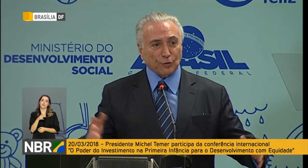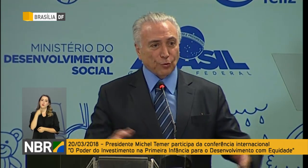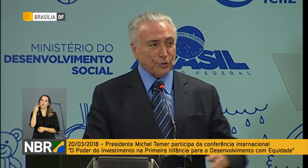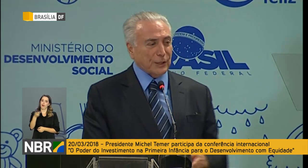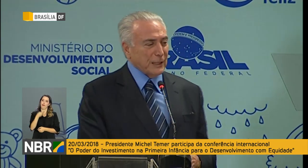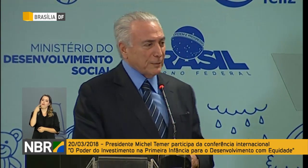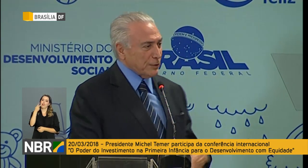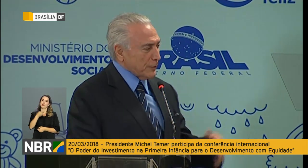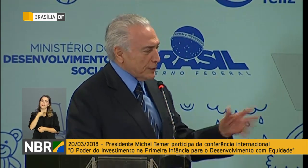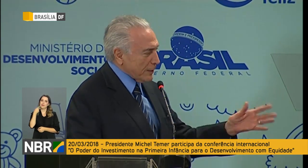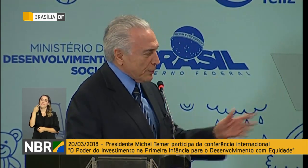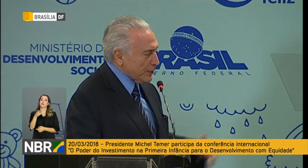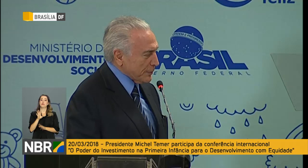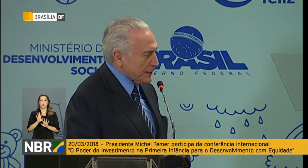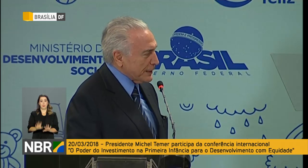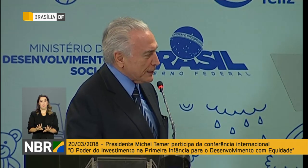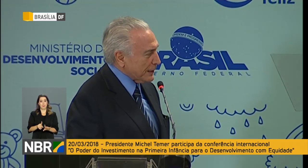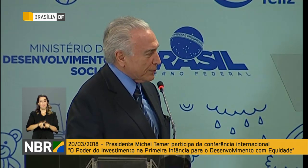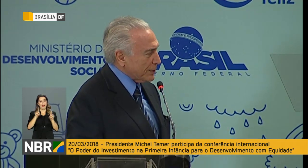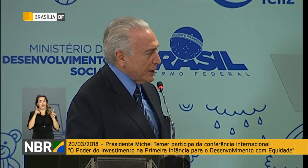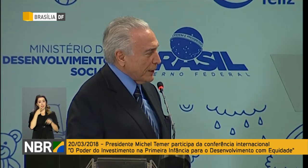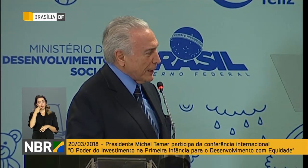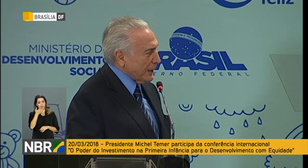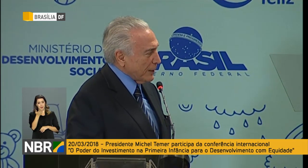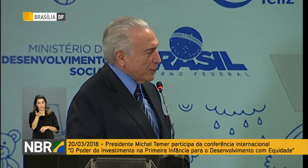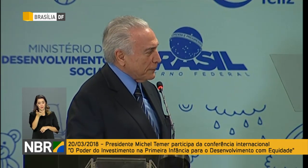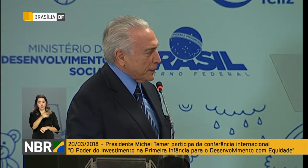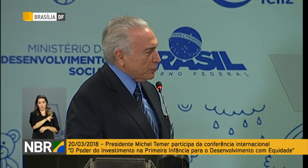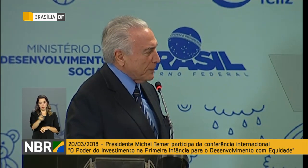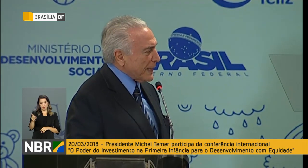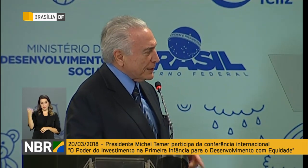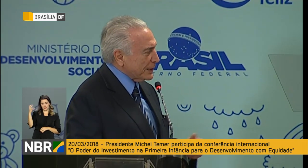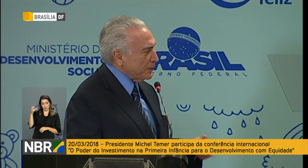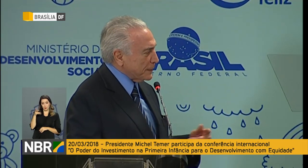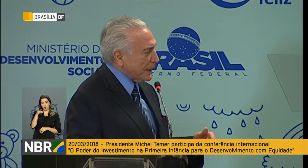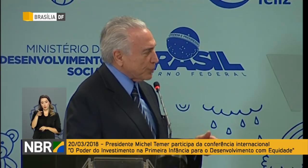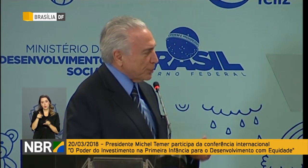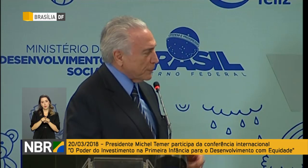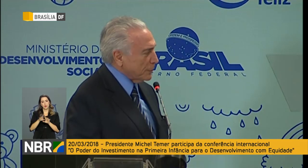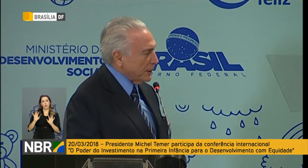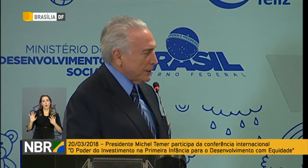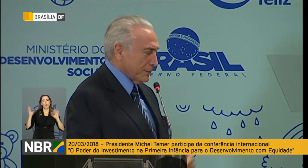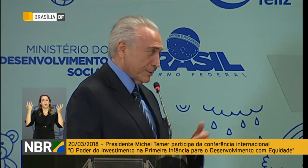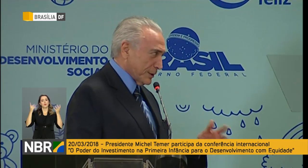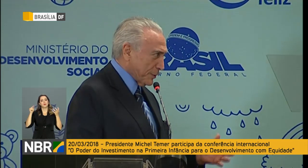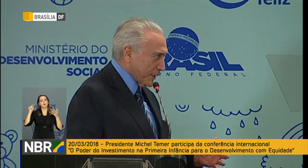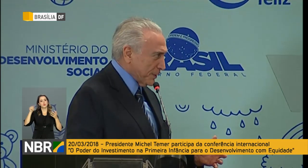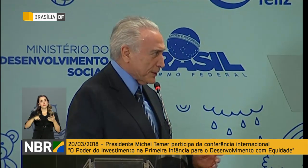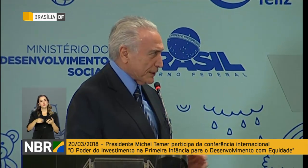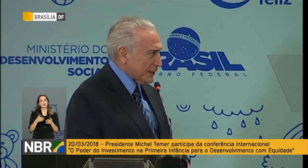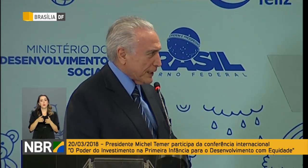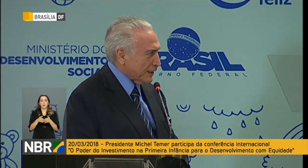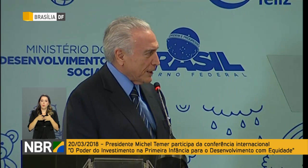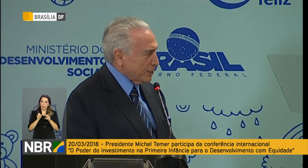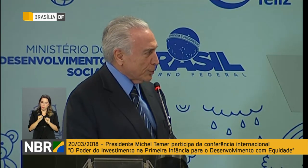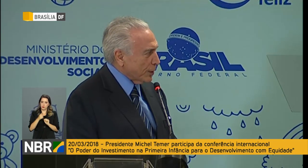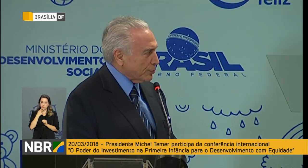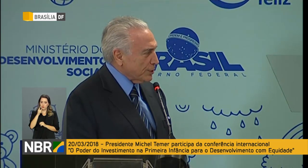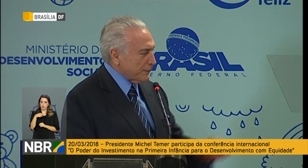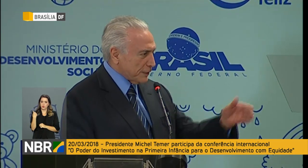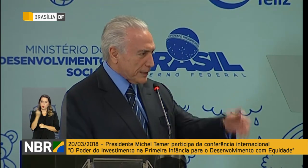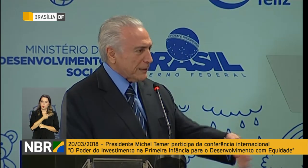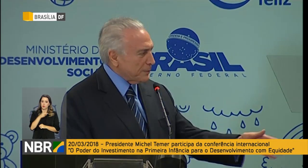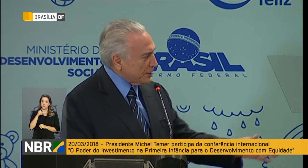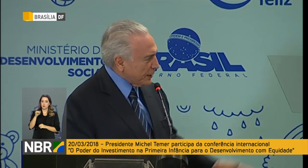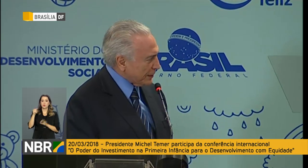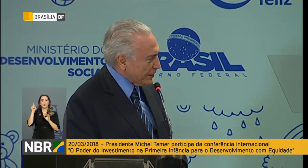e mais discursos. Mas eu vou dizer uma coisa, presidente Santos, o evento mais significativo, se me permite dizer, do nosso